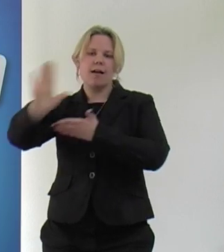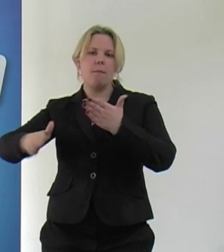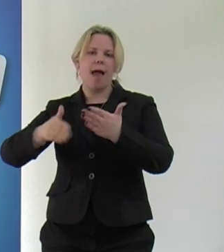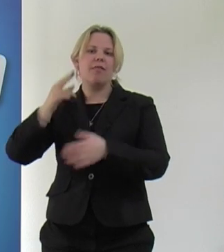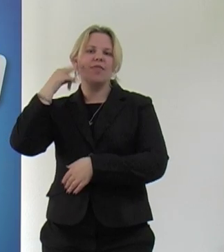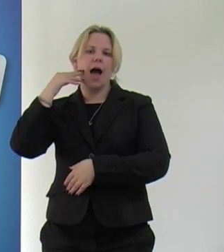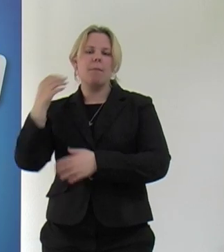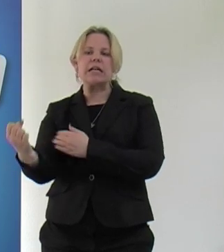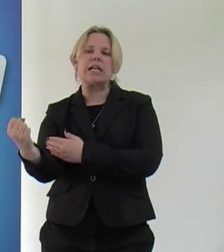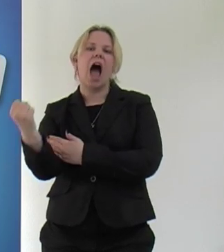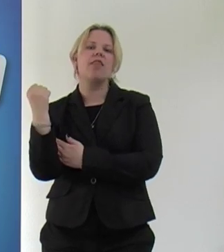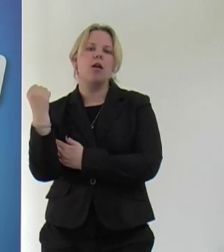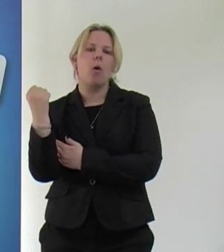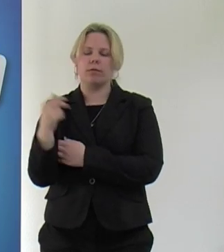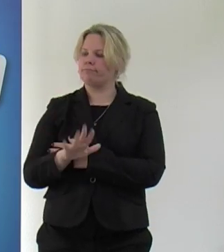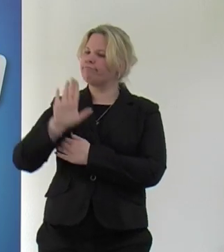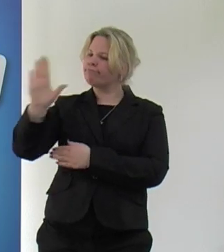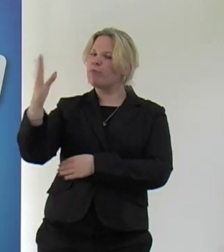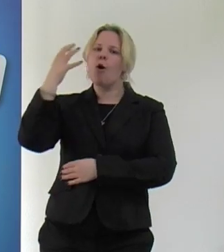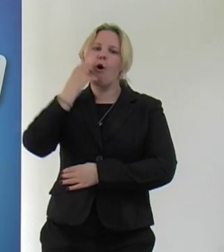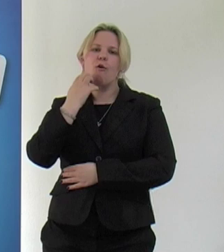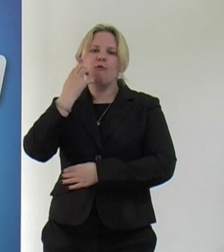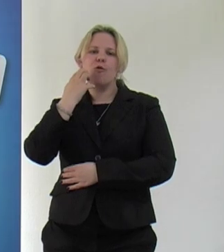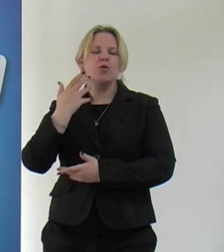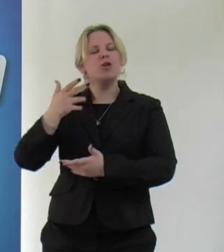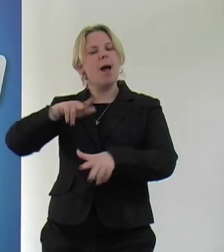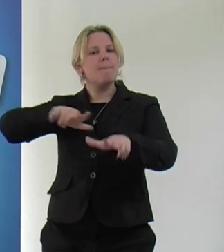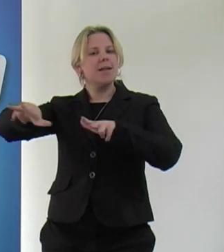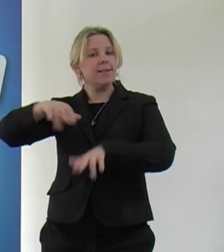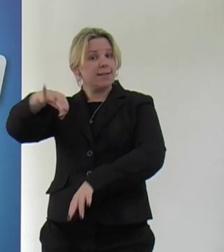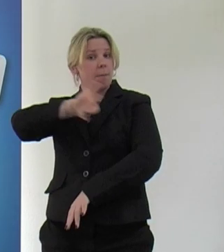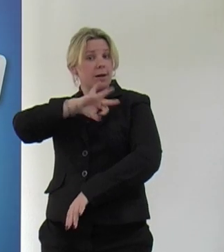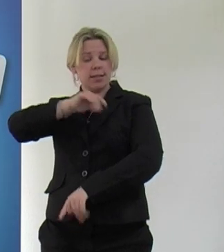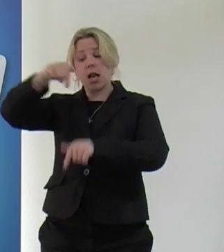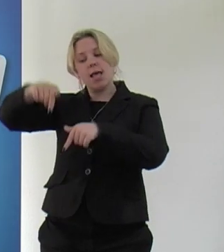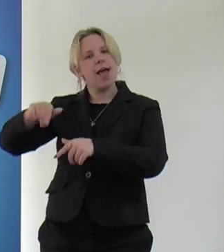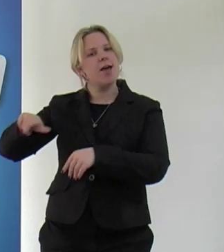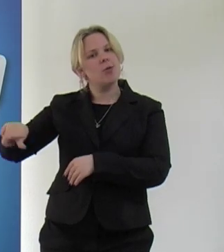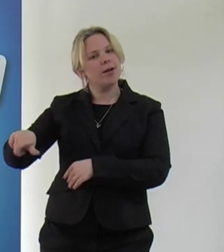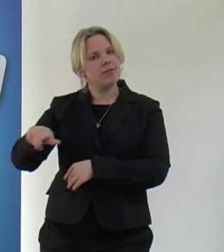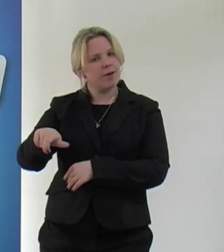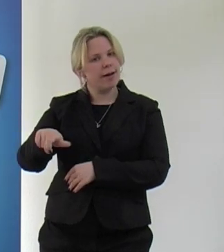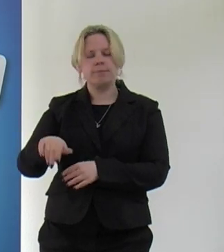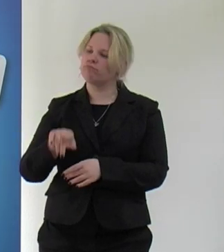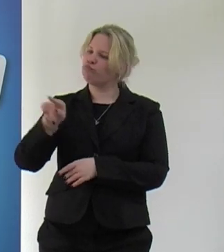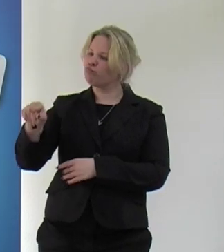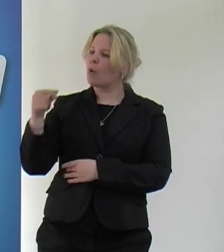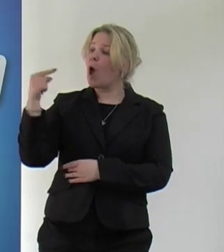Sie will Ministerpräsidentin von Nordrhein-Westfalen werden. Hannelore Kraft ist 48